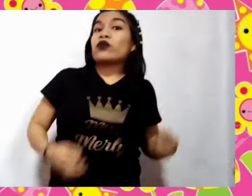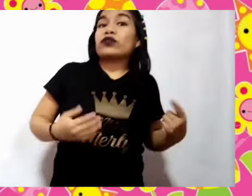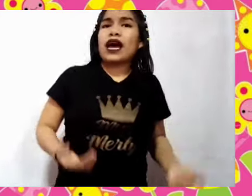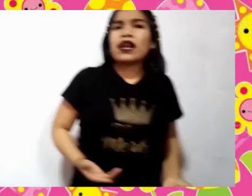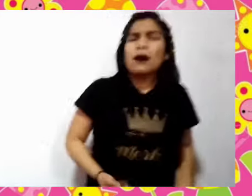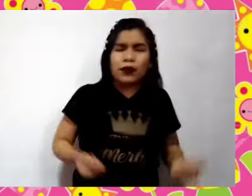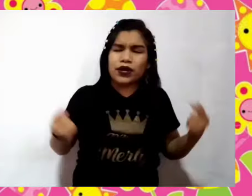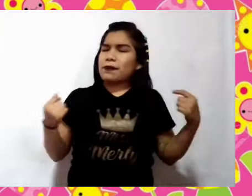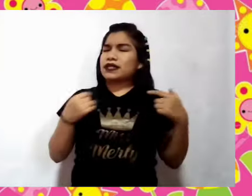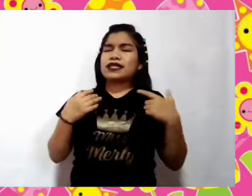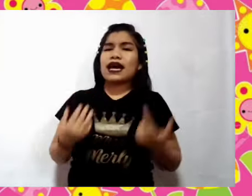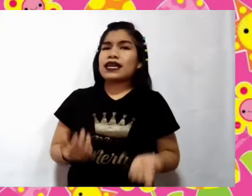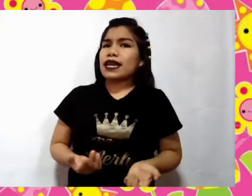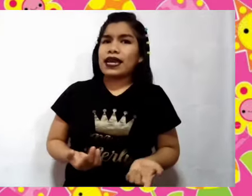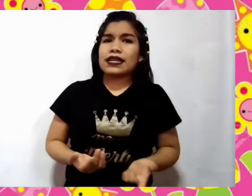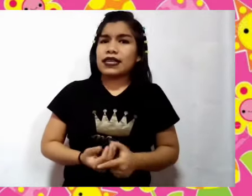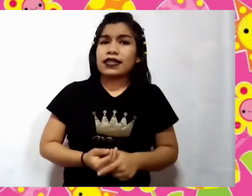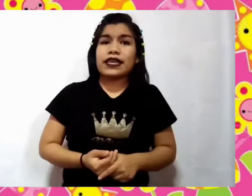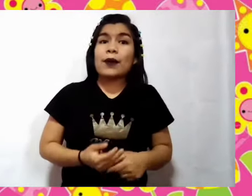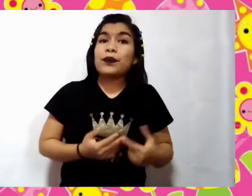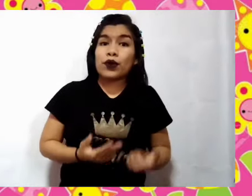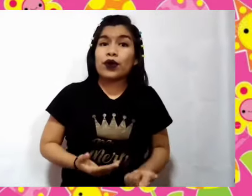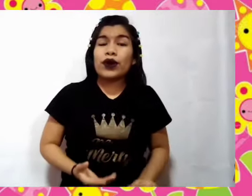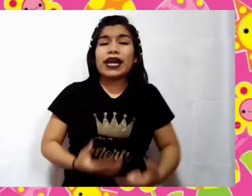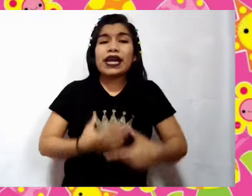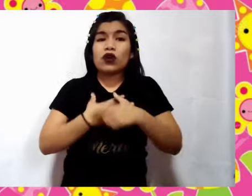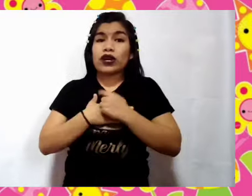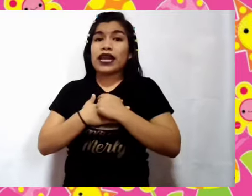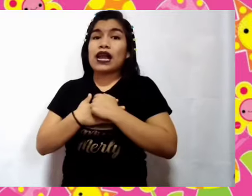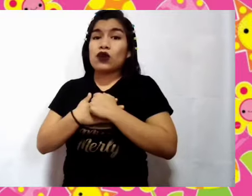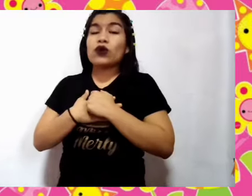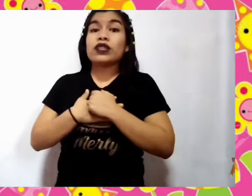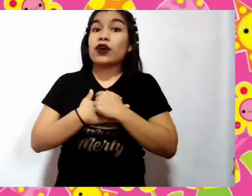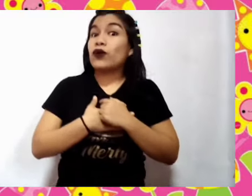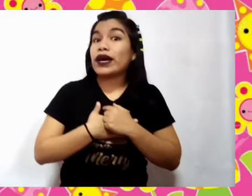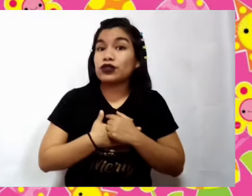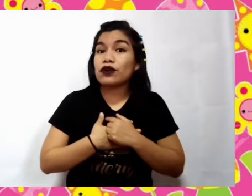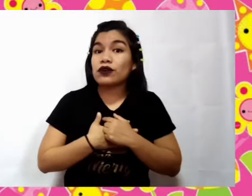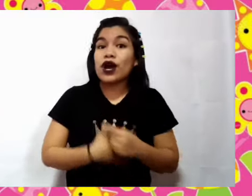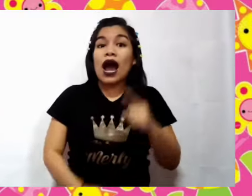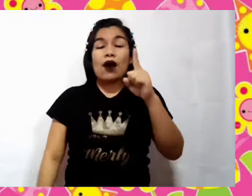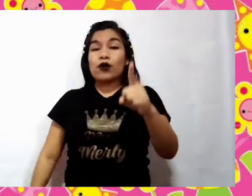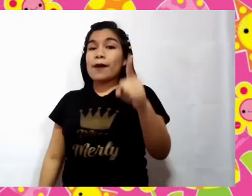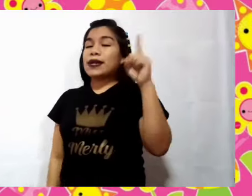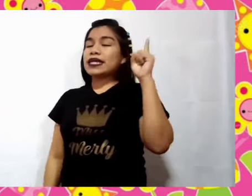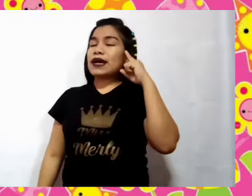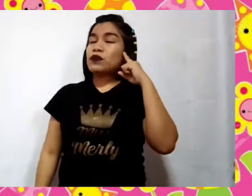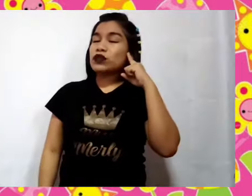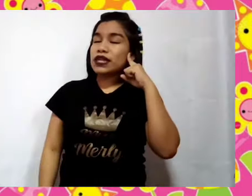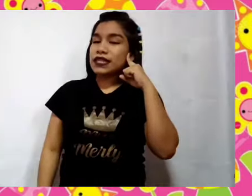voy a contar, porque a pesar que él tenía poco, él lo regaló de corazón. Ahora presta